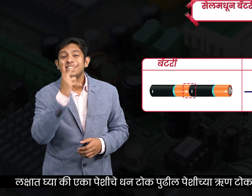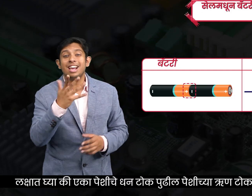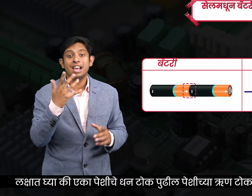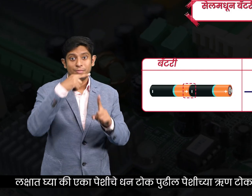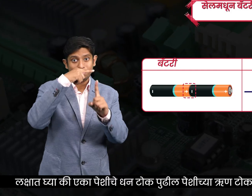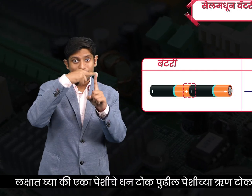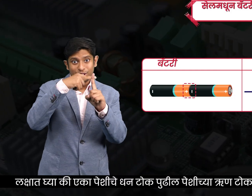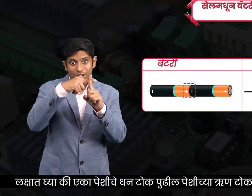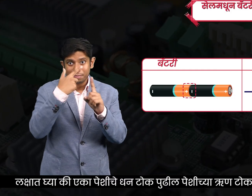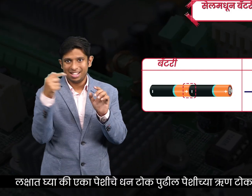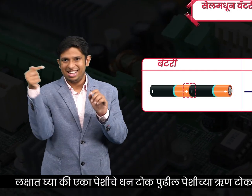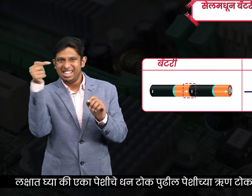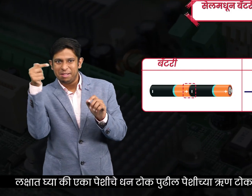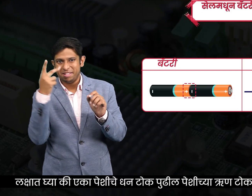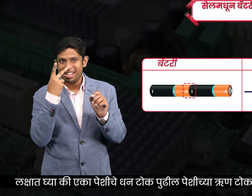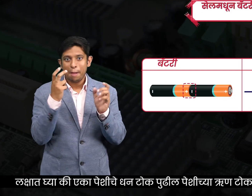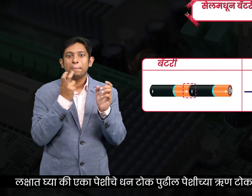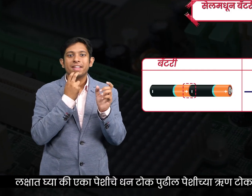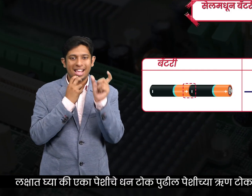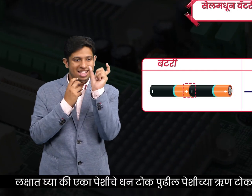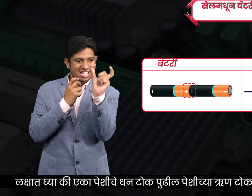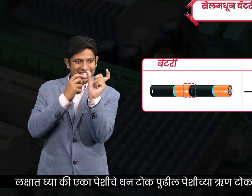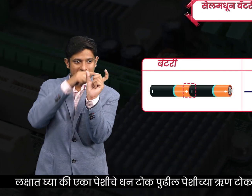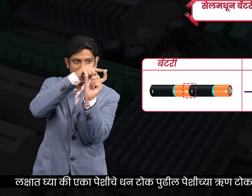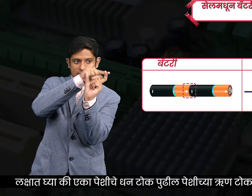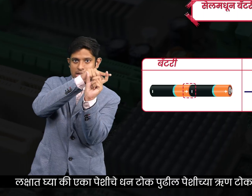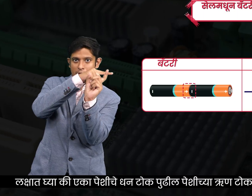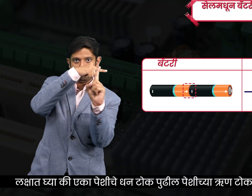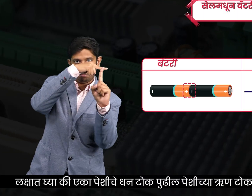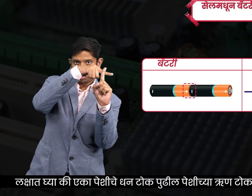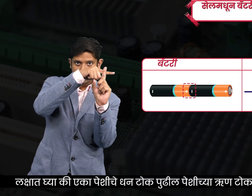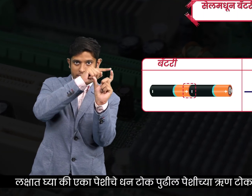लक्षात घ्या की एका सेलचे घन टोक पुढील पेशीच्या ऋण